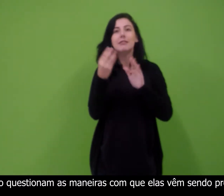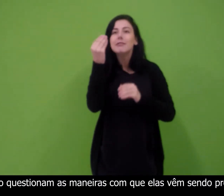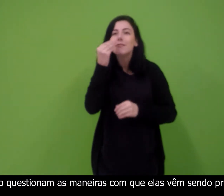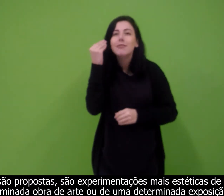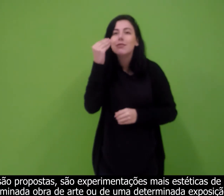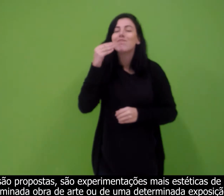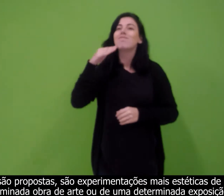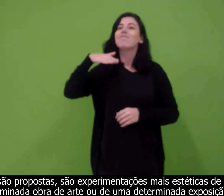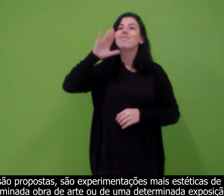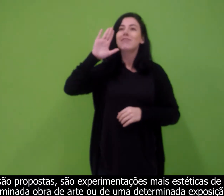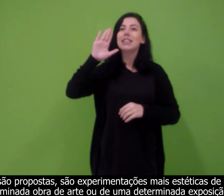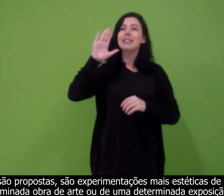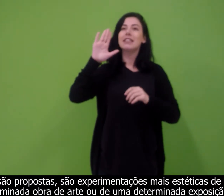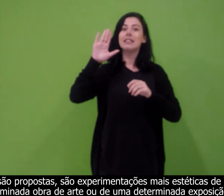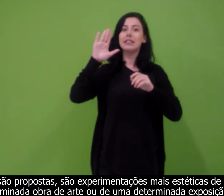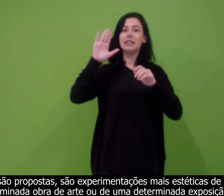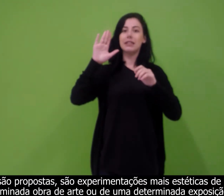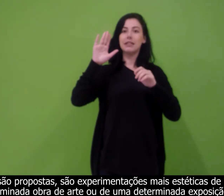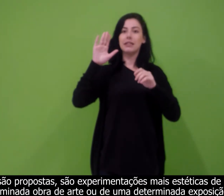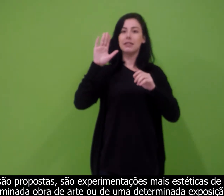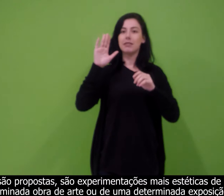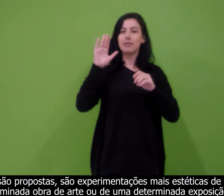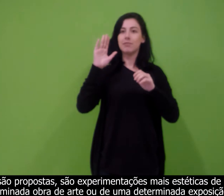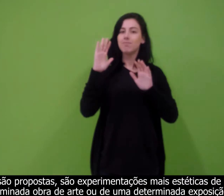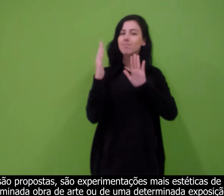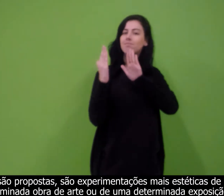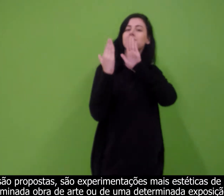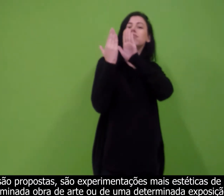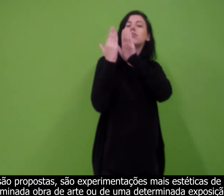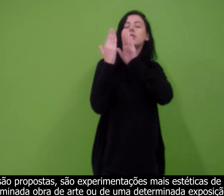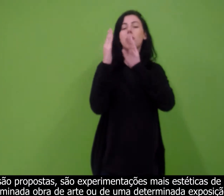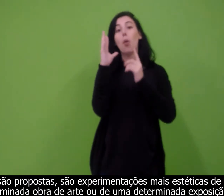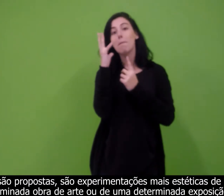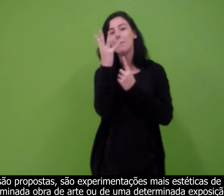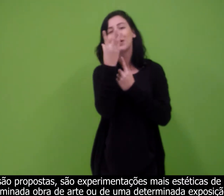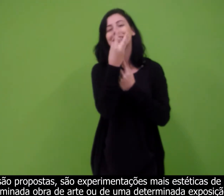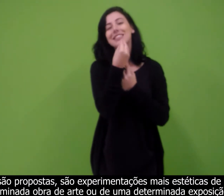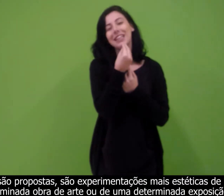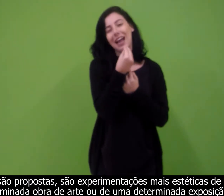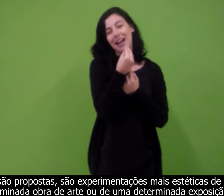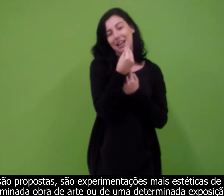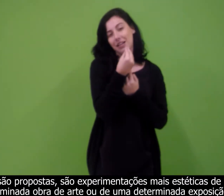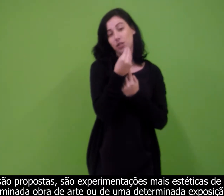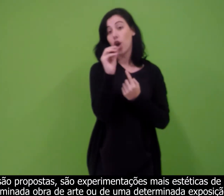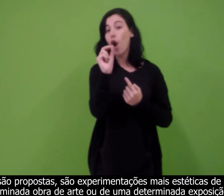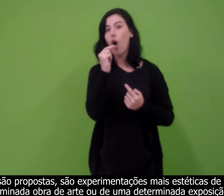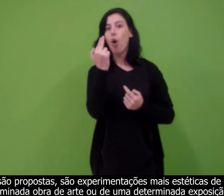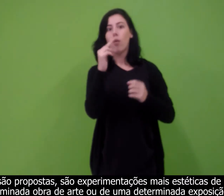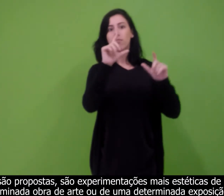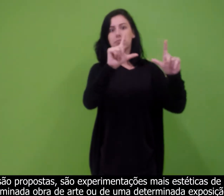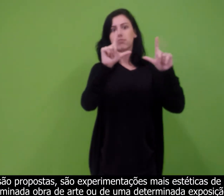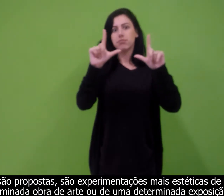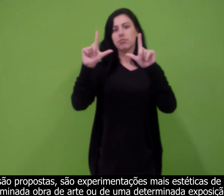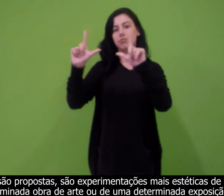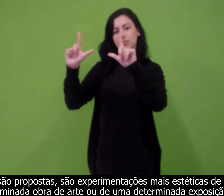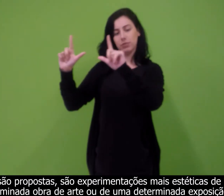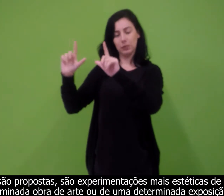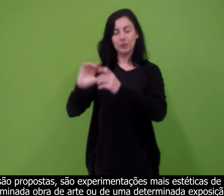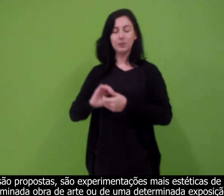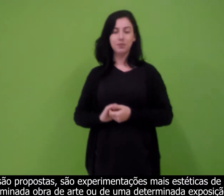propostas, quando são propostas, experimentações mais estéticas de uma determinada obra de arte ou de